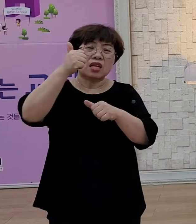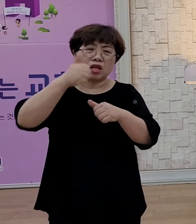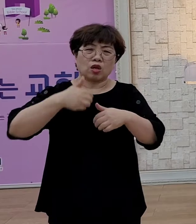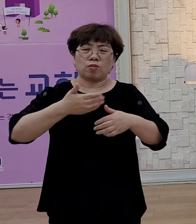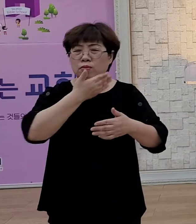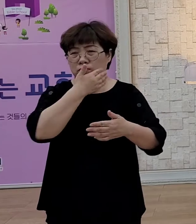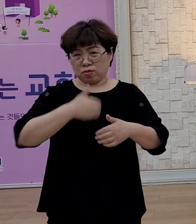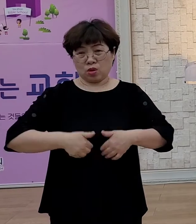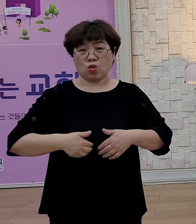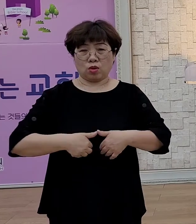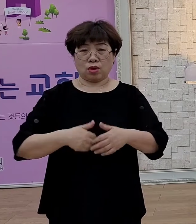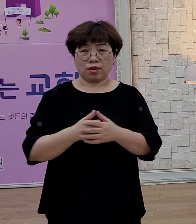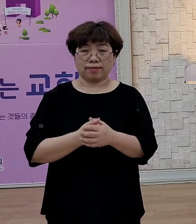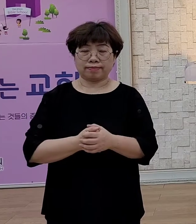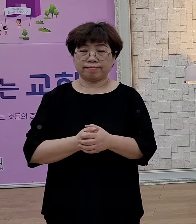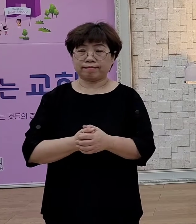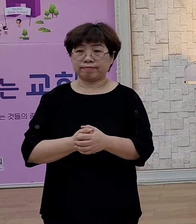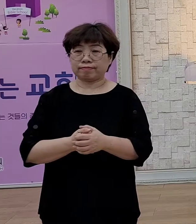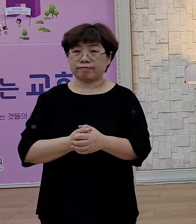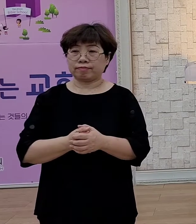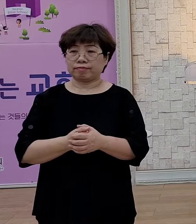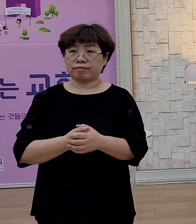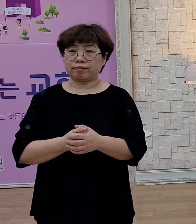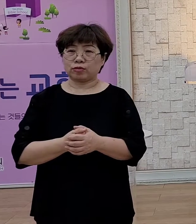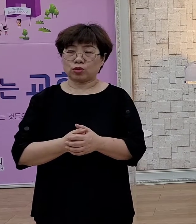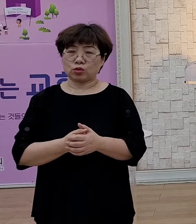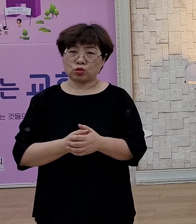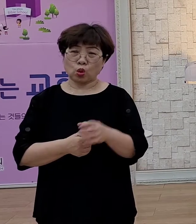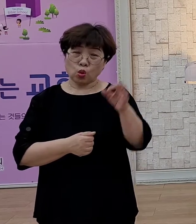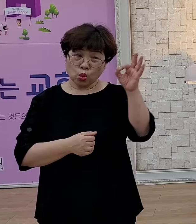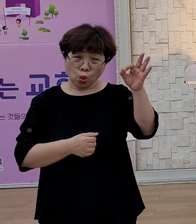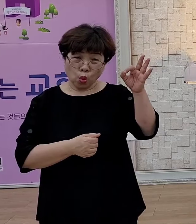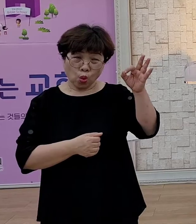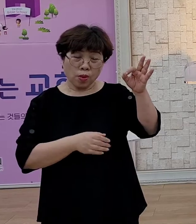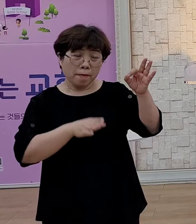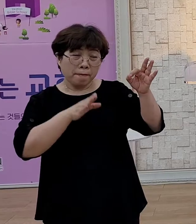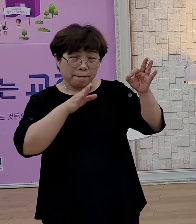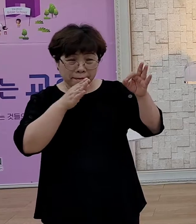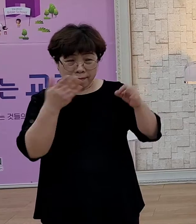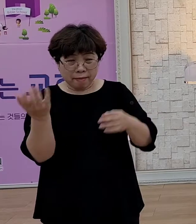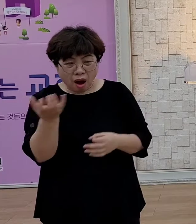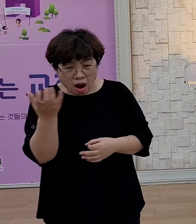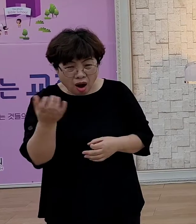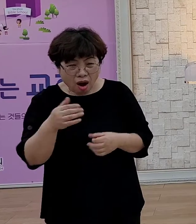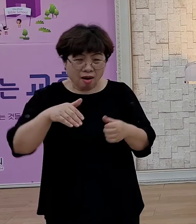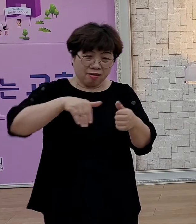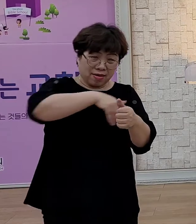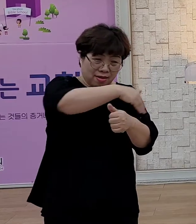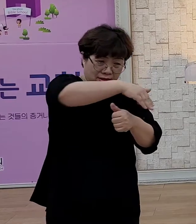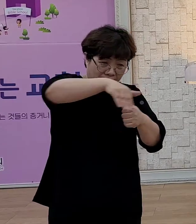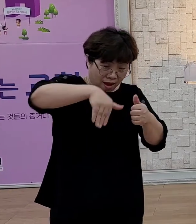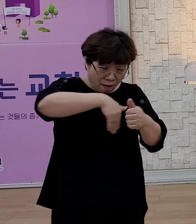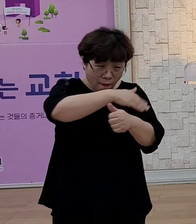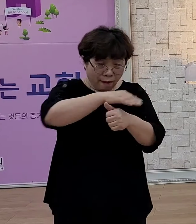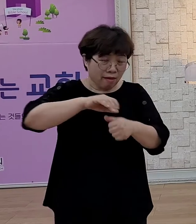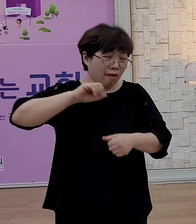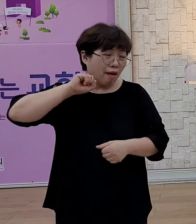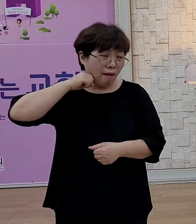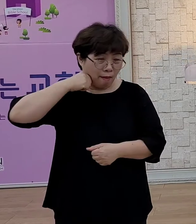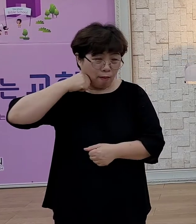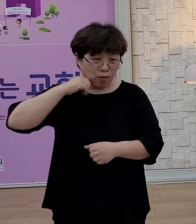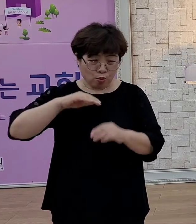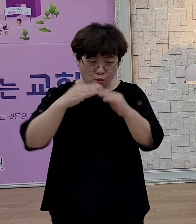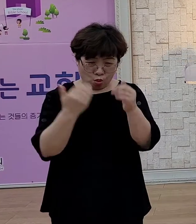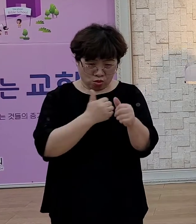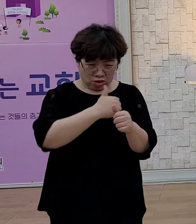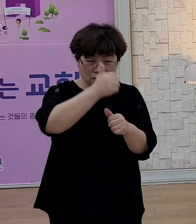4번, 6번 중에. 그리고 물질이나 질병이나 상황이나 환경의 어려움도 꼭